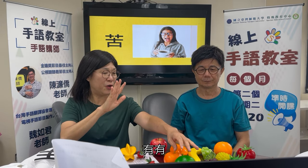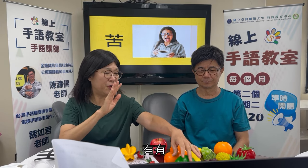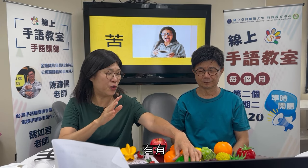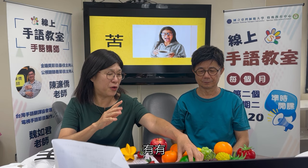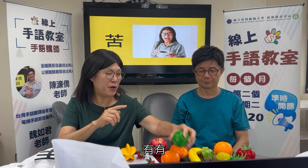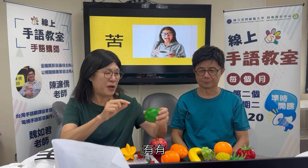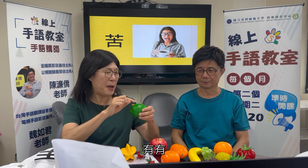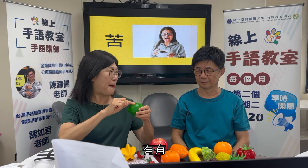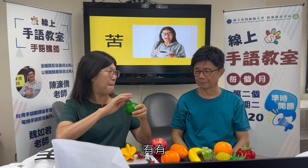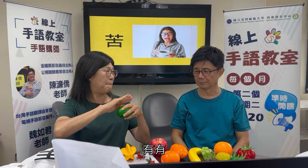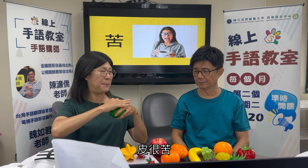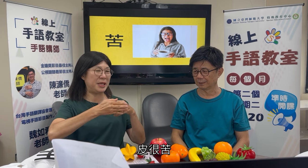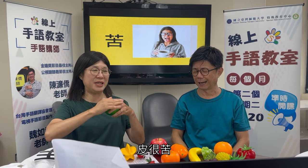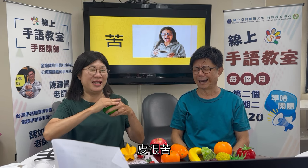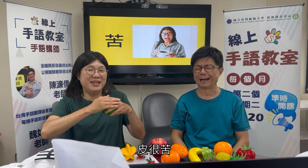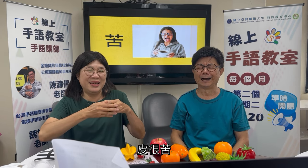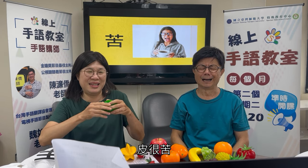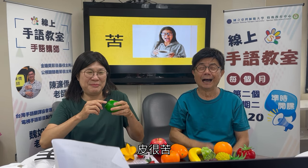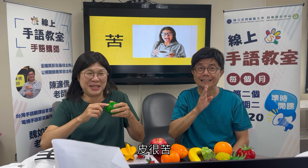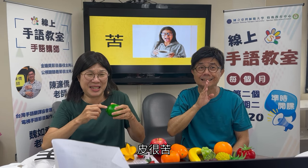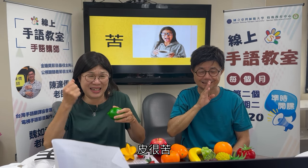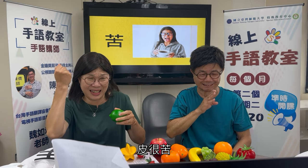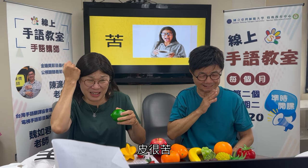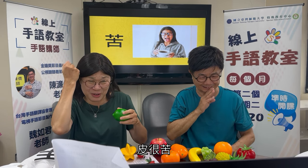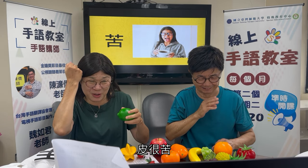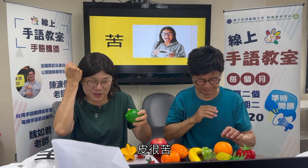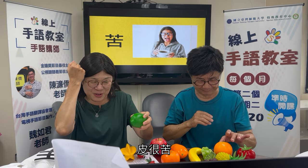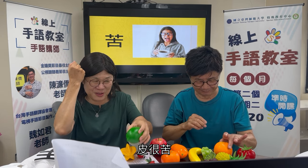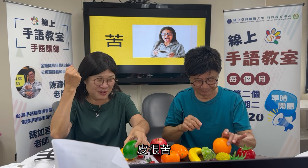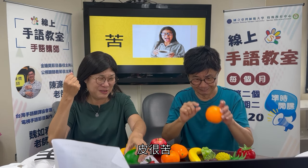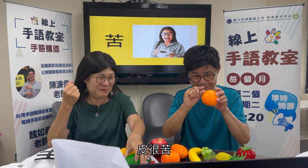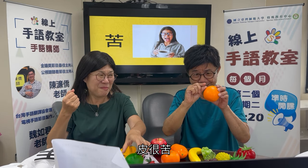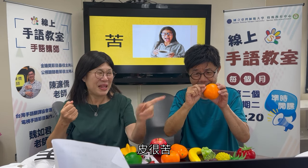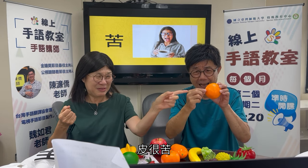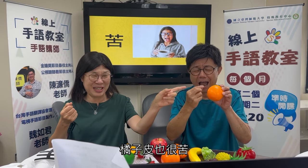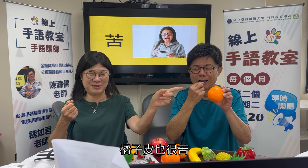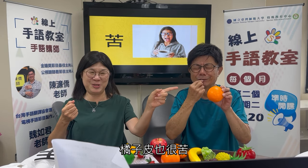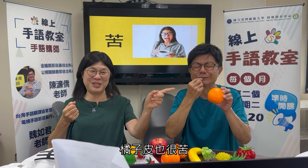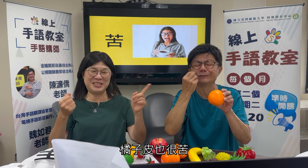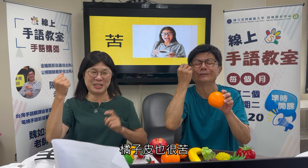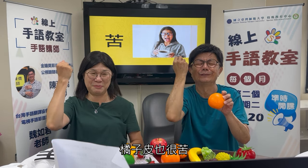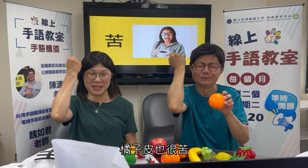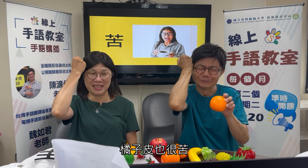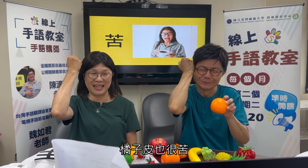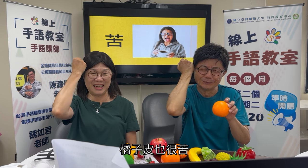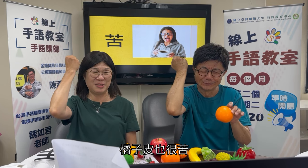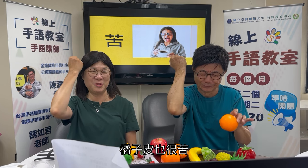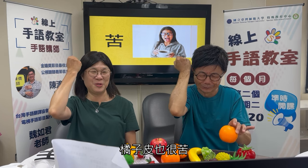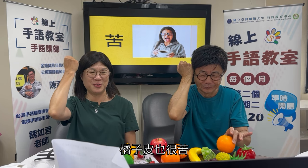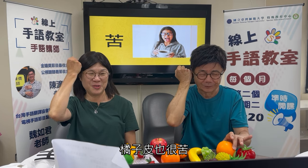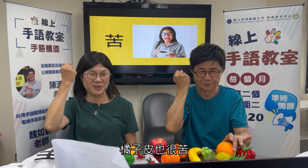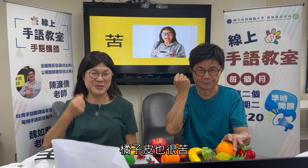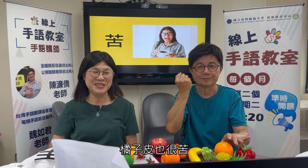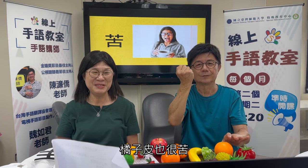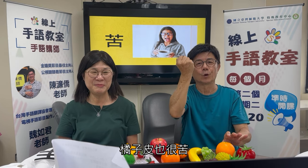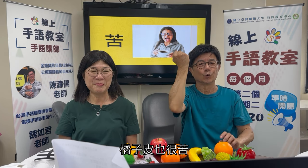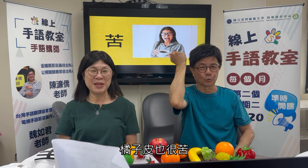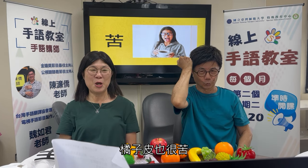有皮，皮很苦，对，橘子皮也很苦，